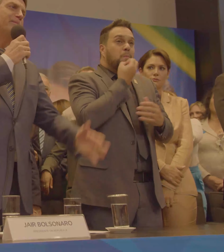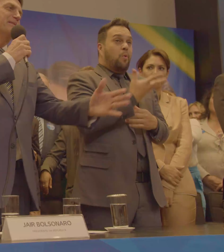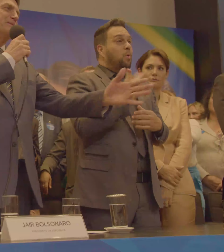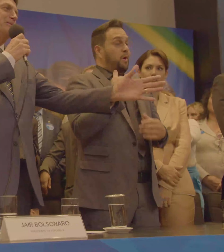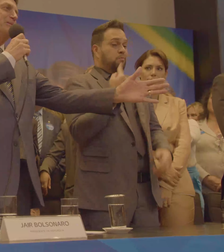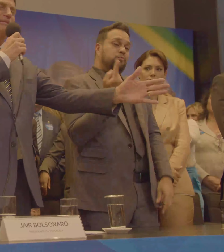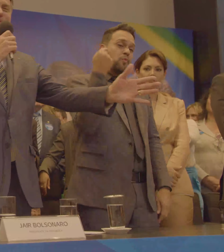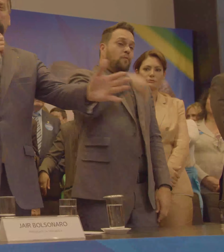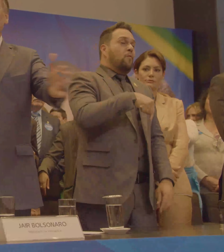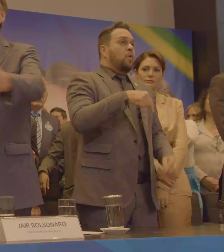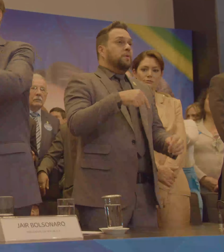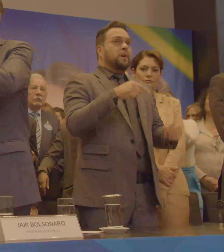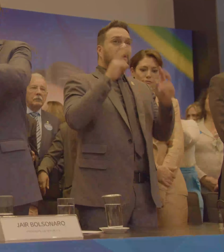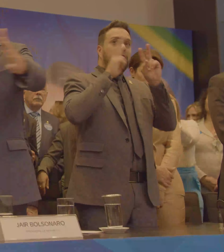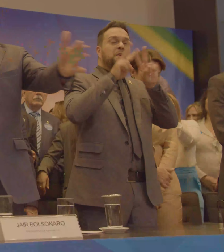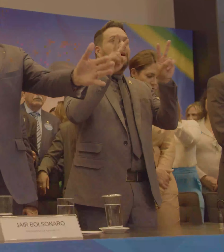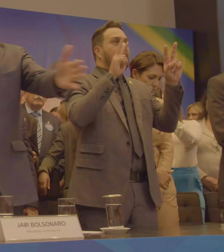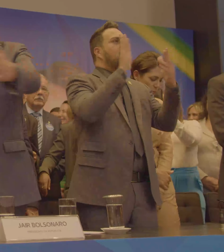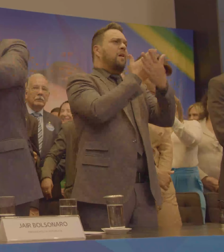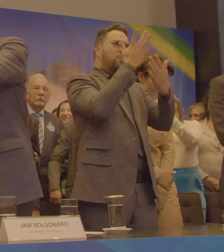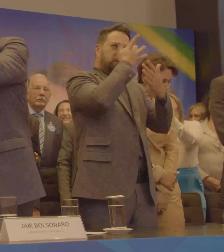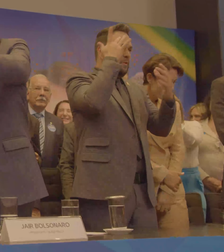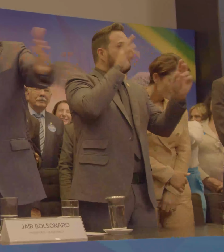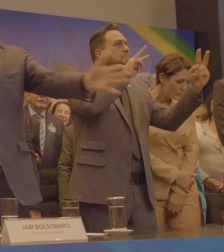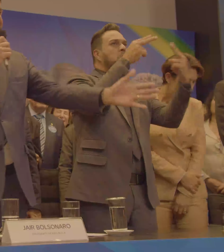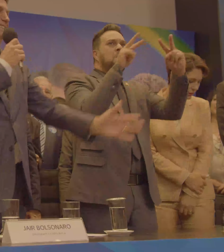aqui, ver algumas caras